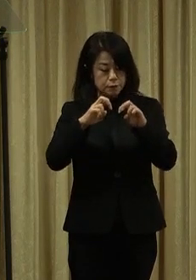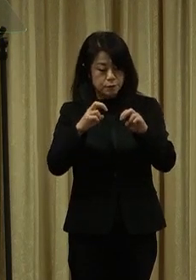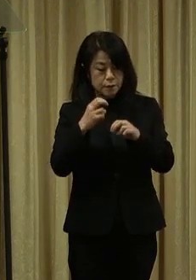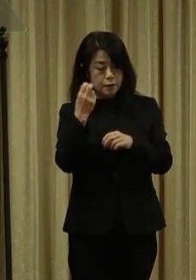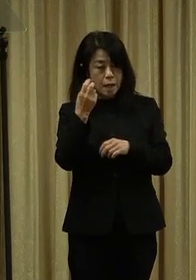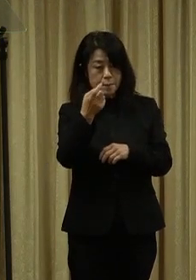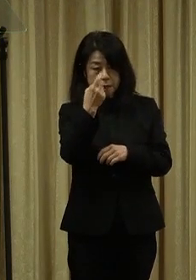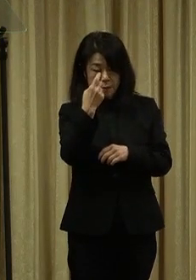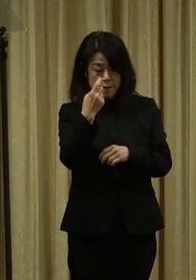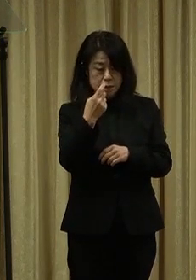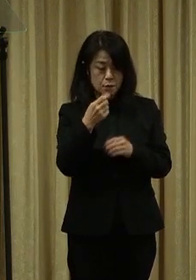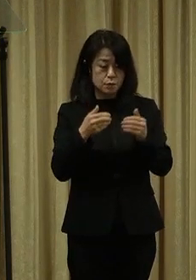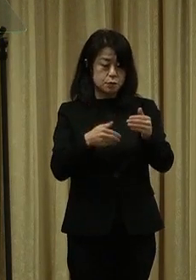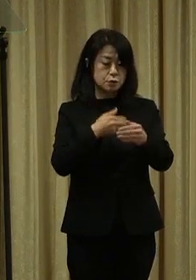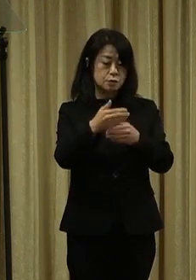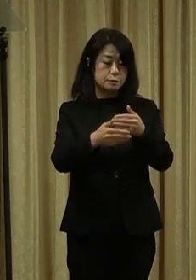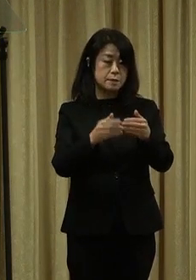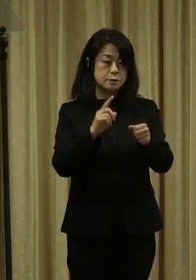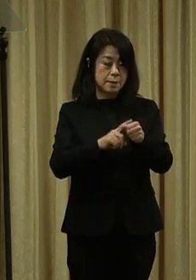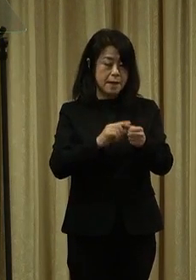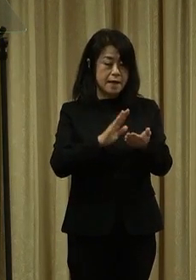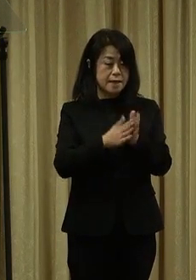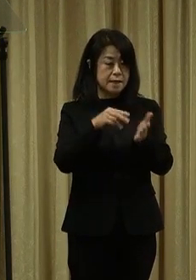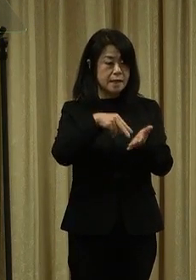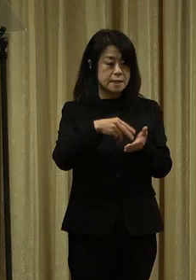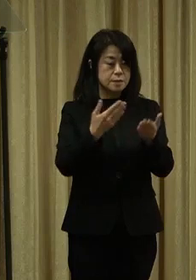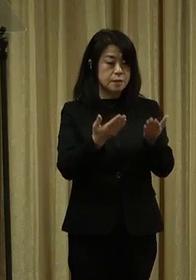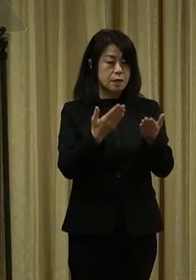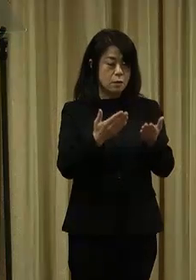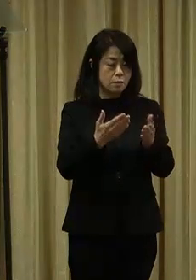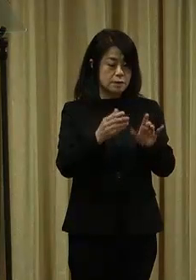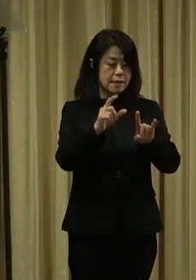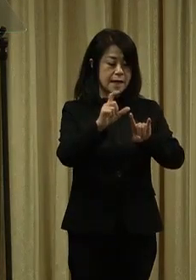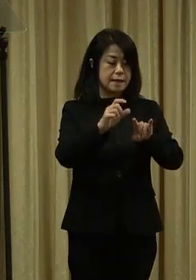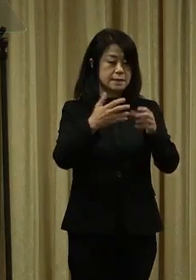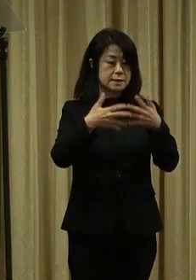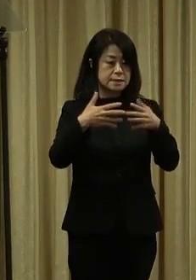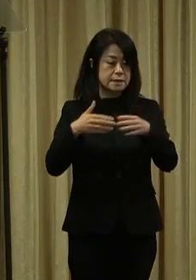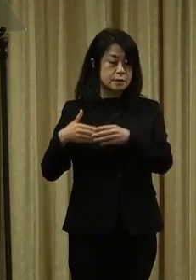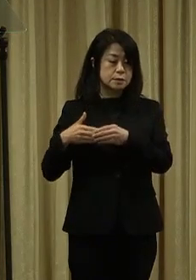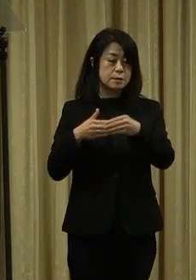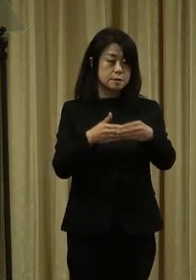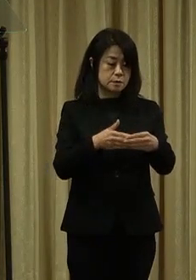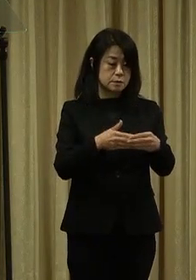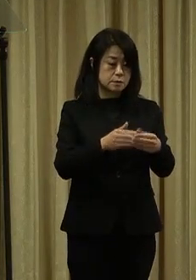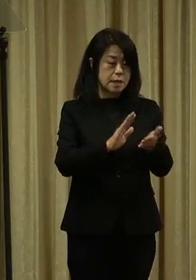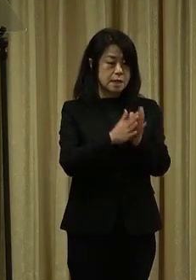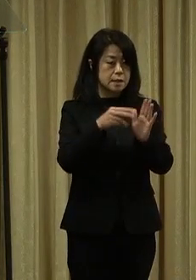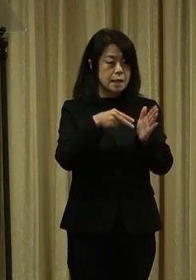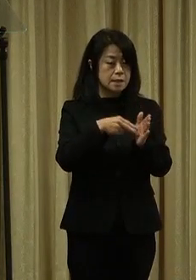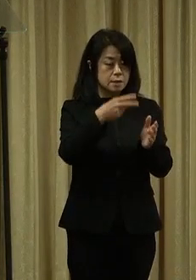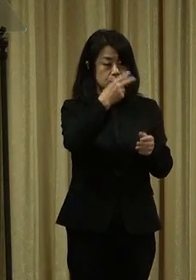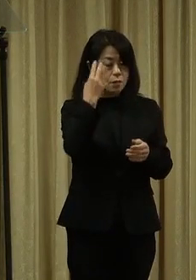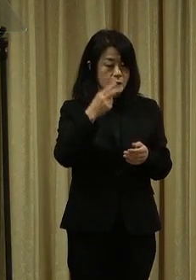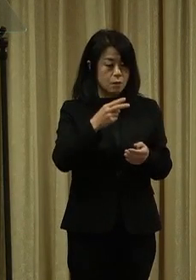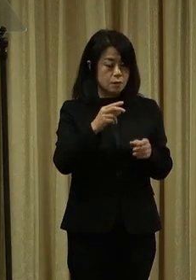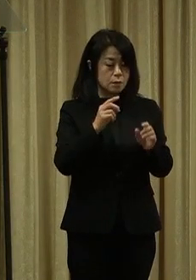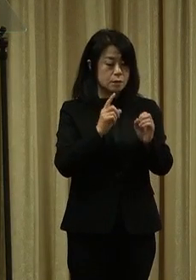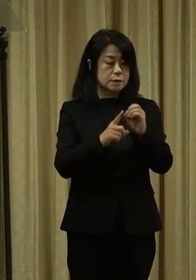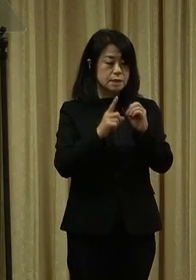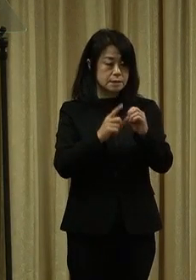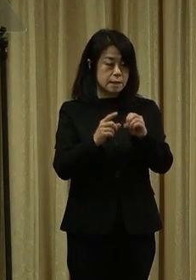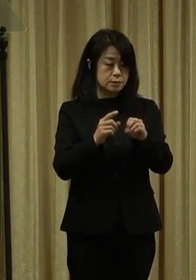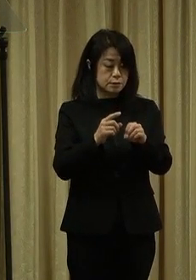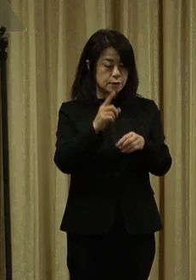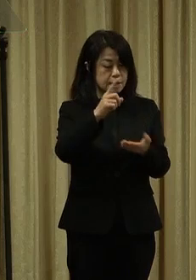推進するため県立学校に ICT 機器などを整備するほか県立高校におけるデジタル採点ソフトの活